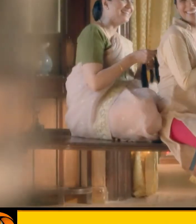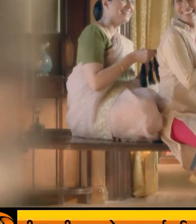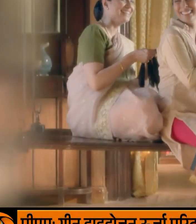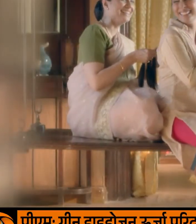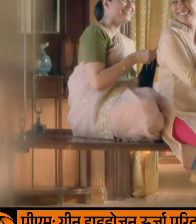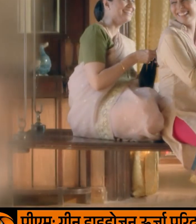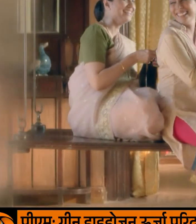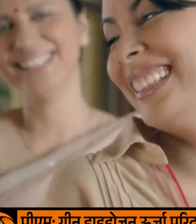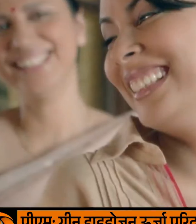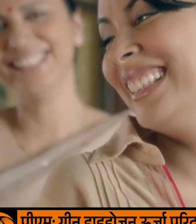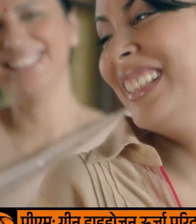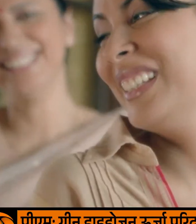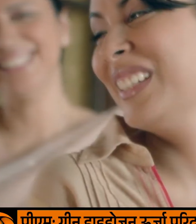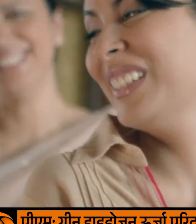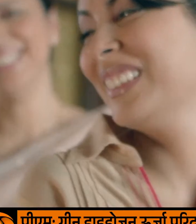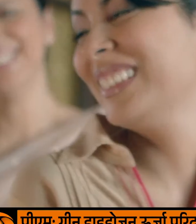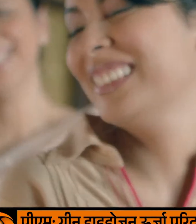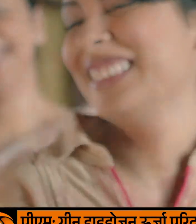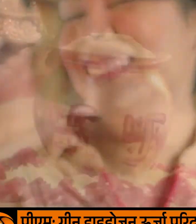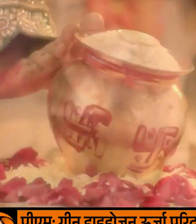बेटियां पीढ़ियां सजाती हैं।